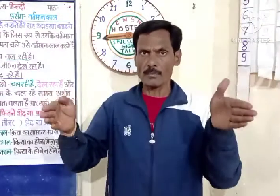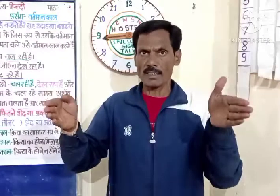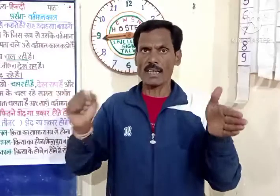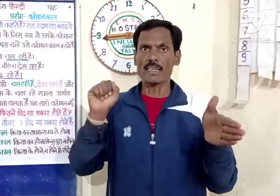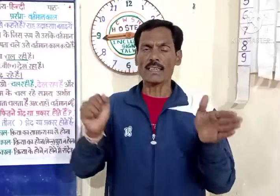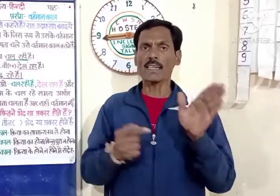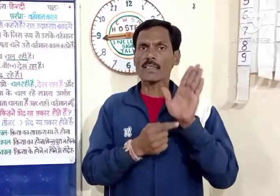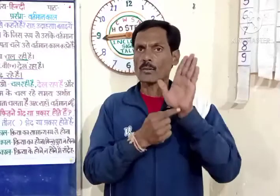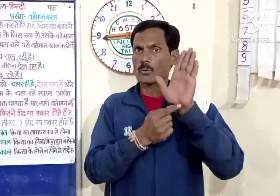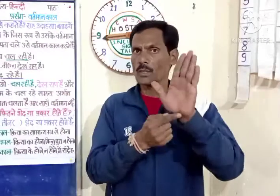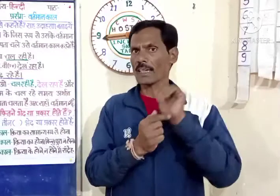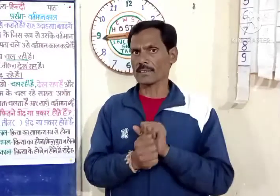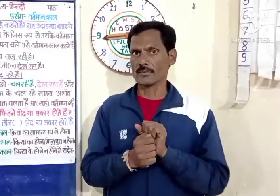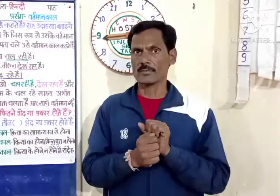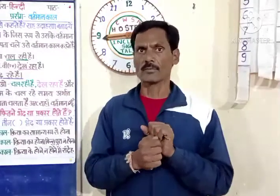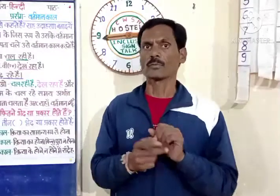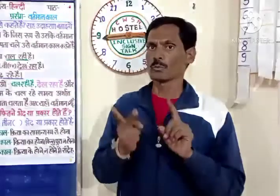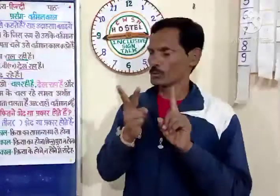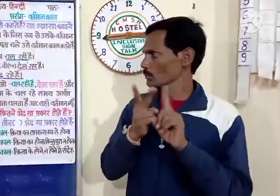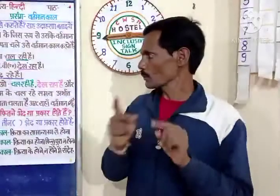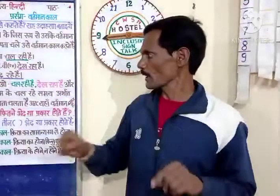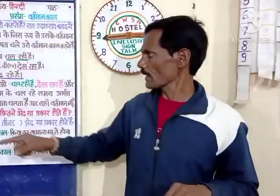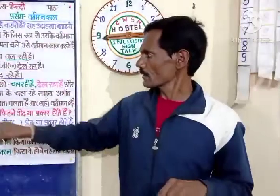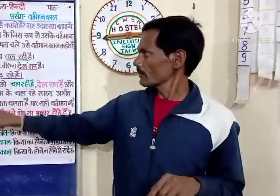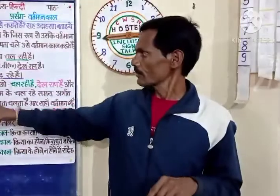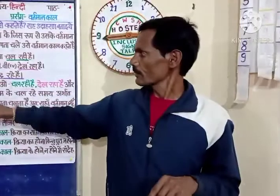वर्तमान काल के उदाहरण। दूसरा,